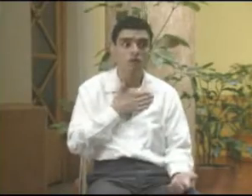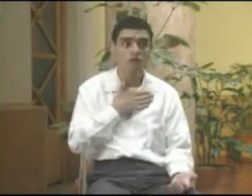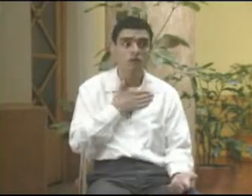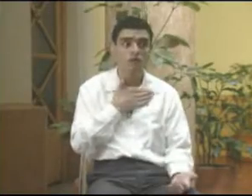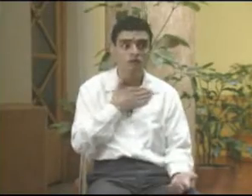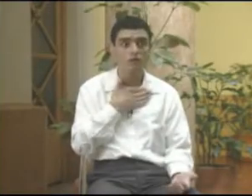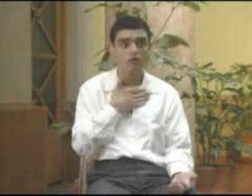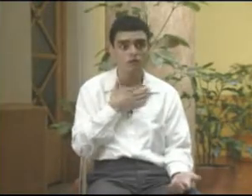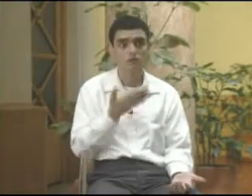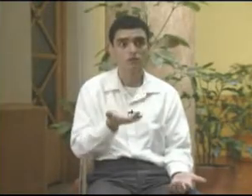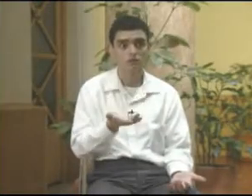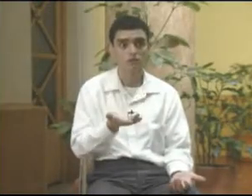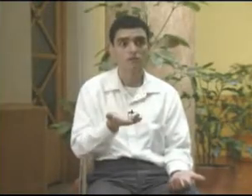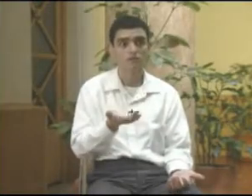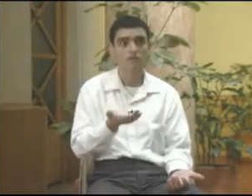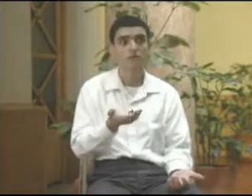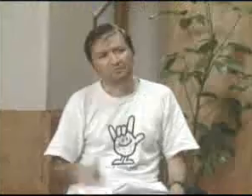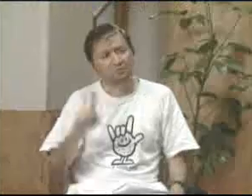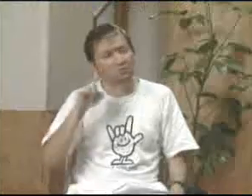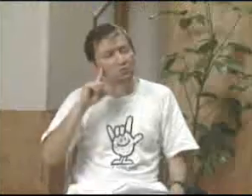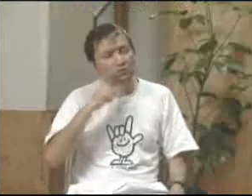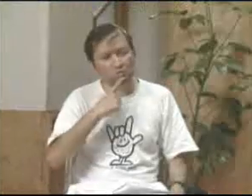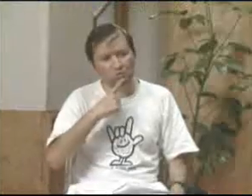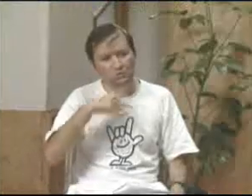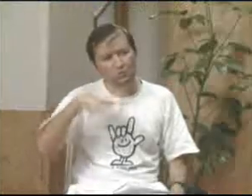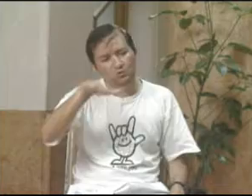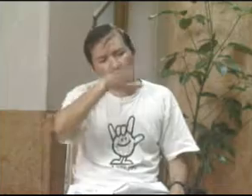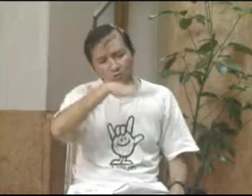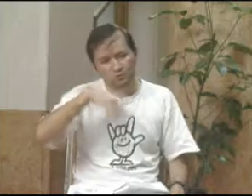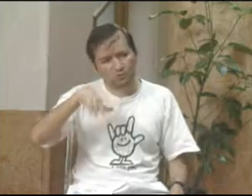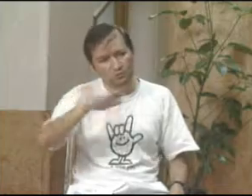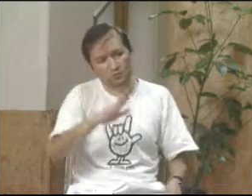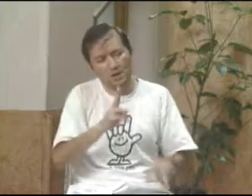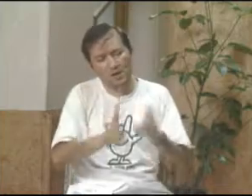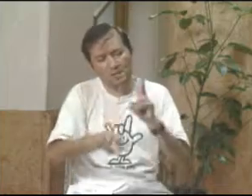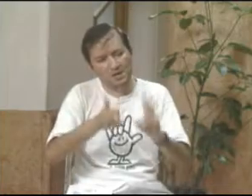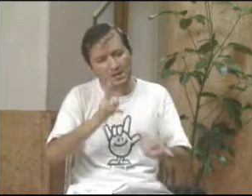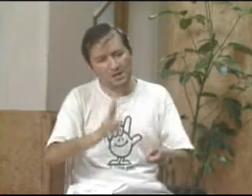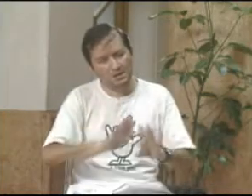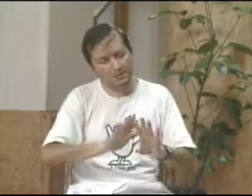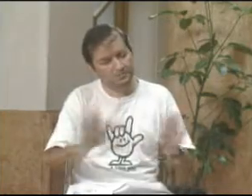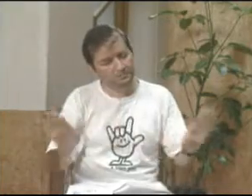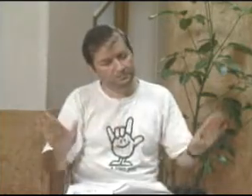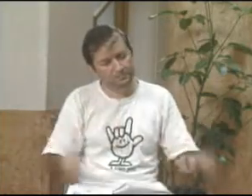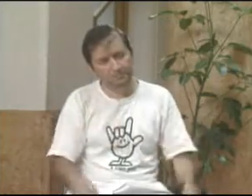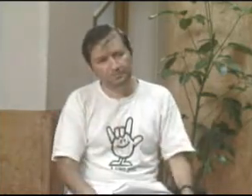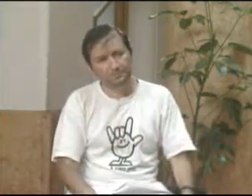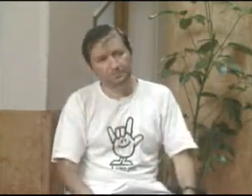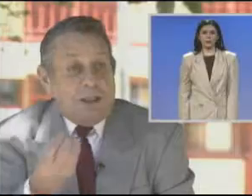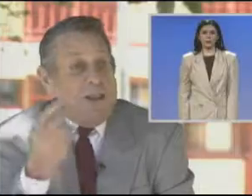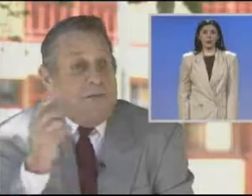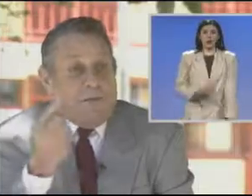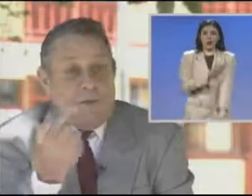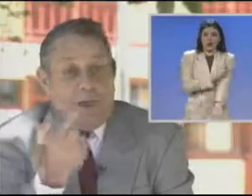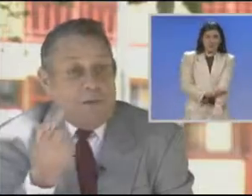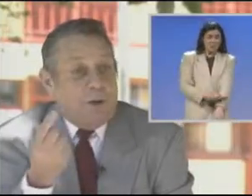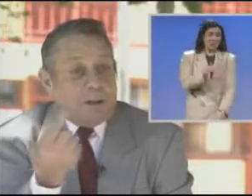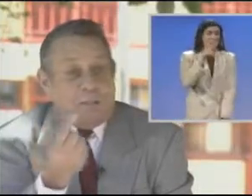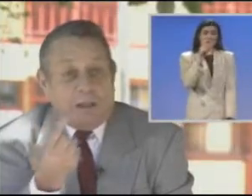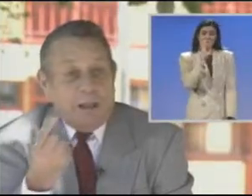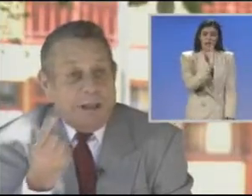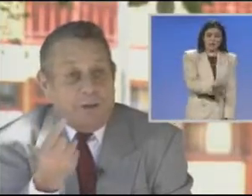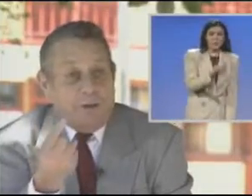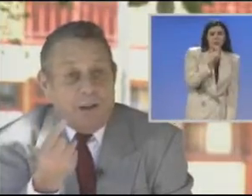iguales. Eso sería lo justo. Hay que buscar platicar con los sordos. Si la familia